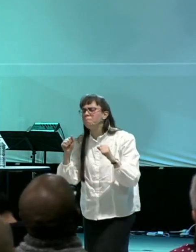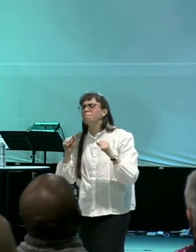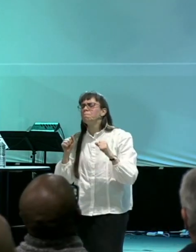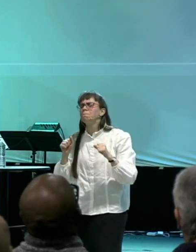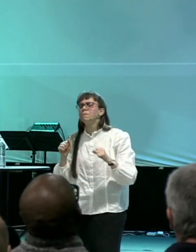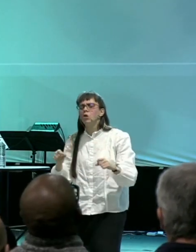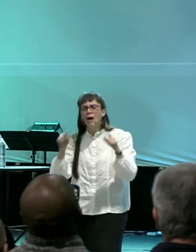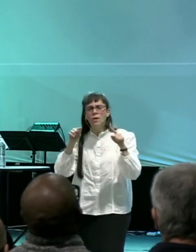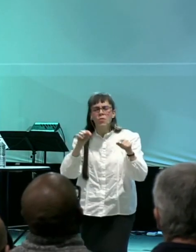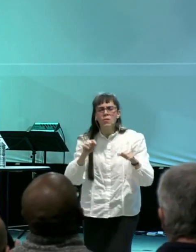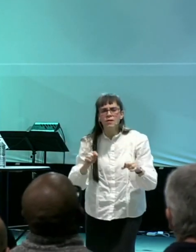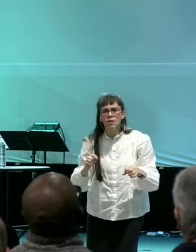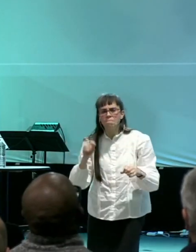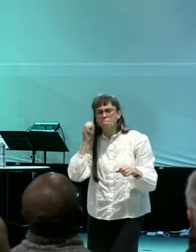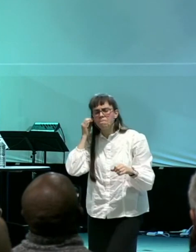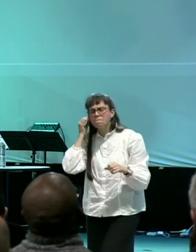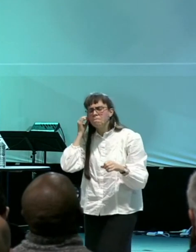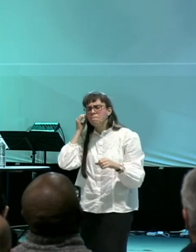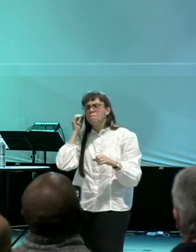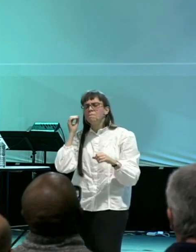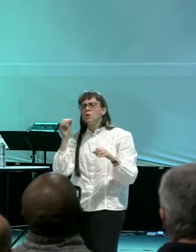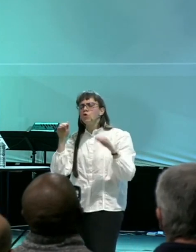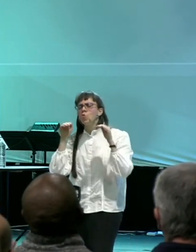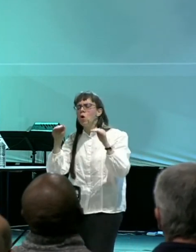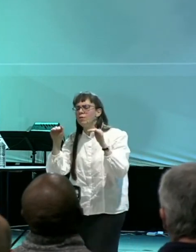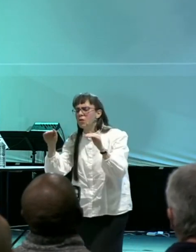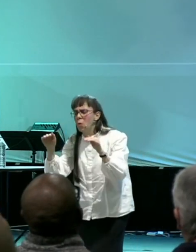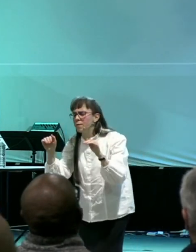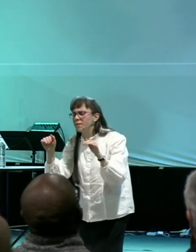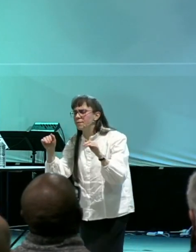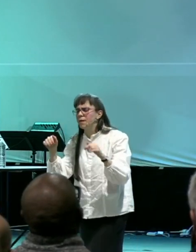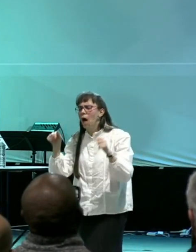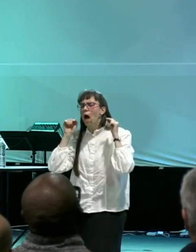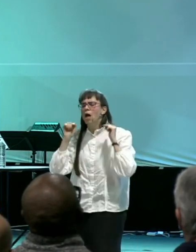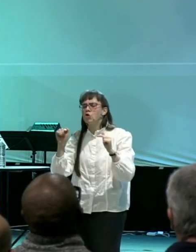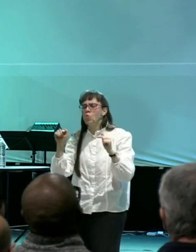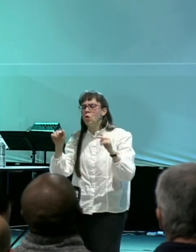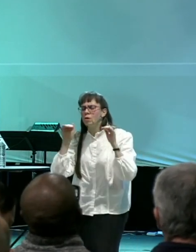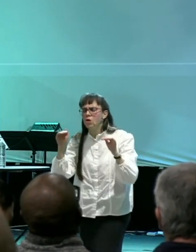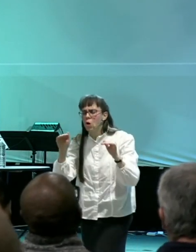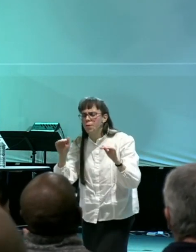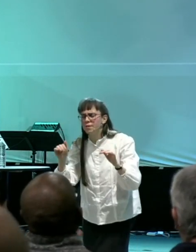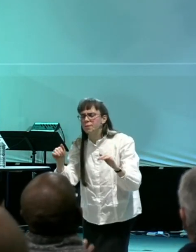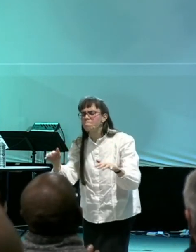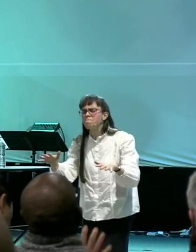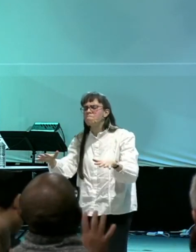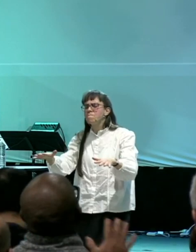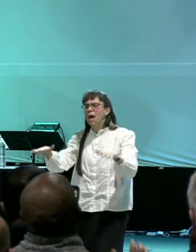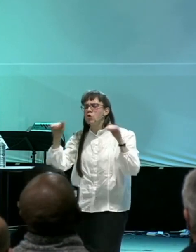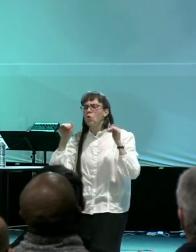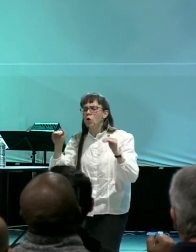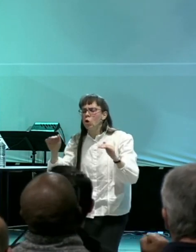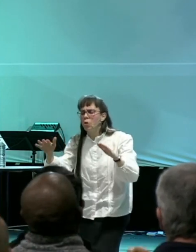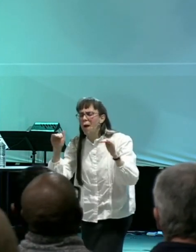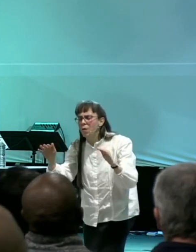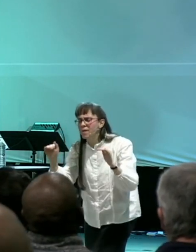as l'autorité you have the authority. De marcher sur les serpents, walk on de marcher sur les scorpions, walk on de marcher sur toute la